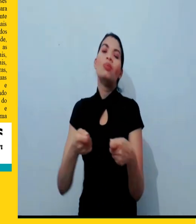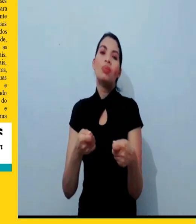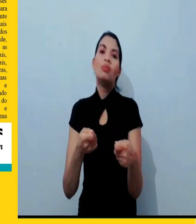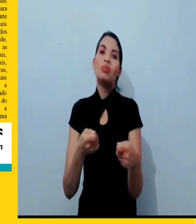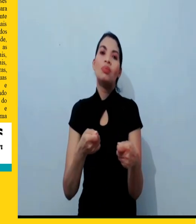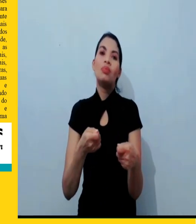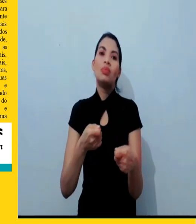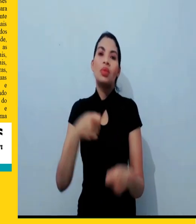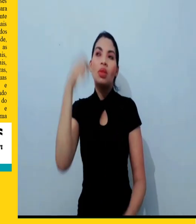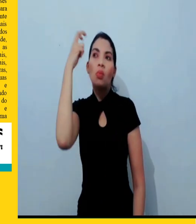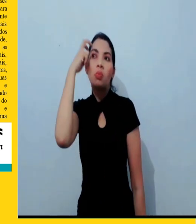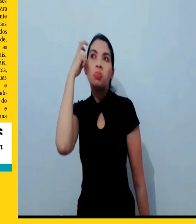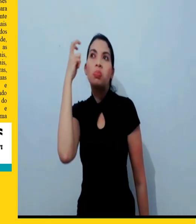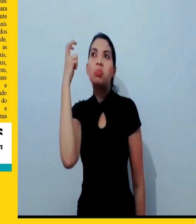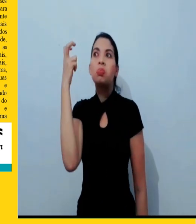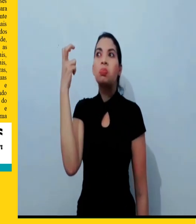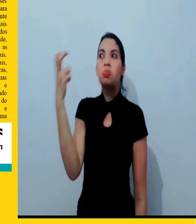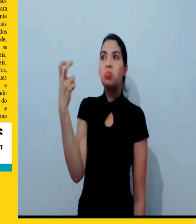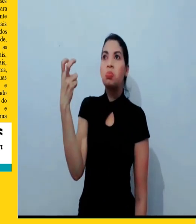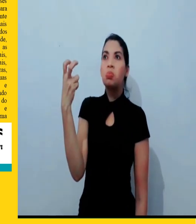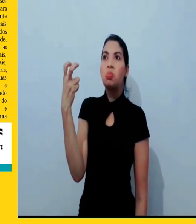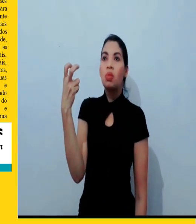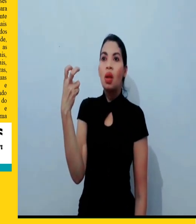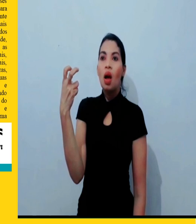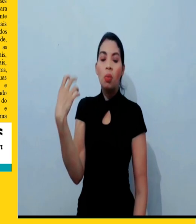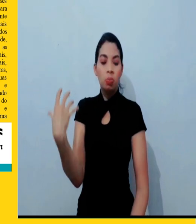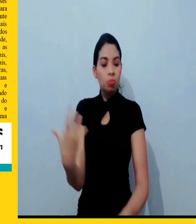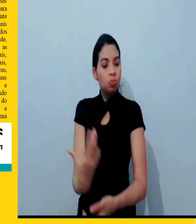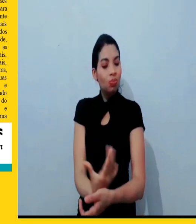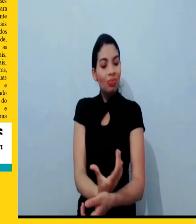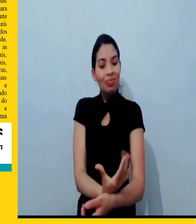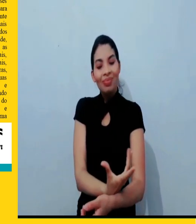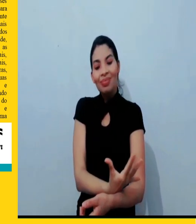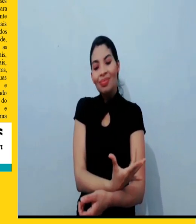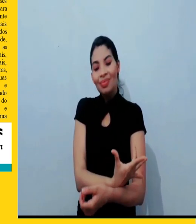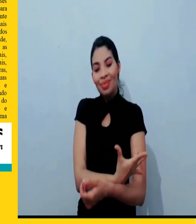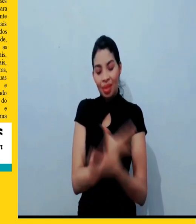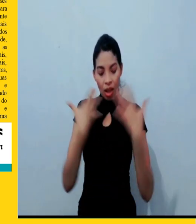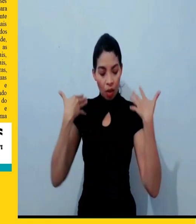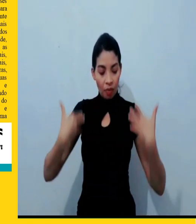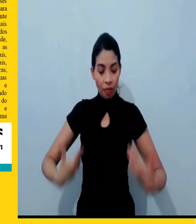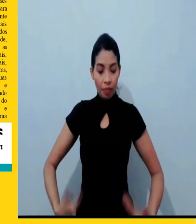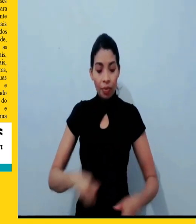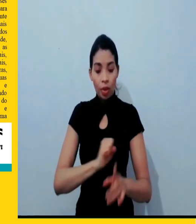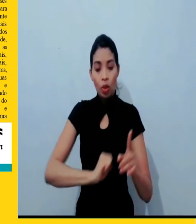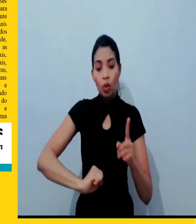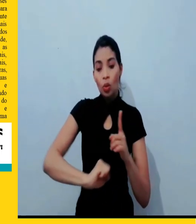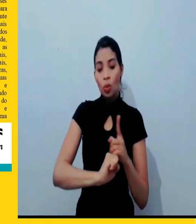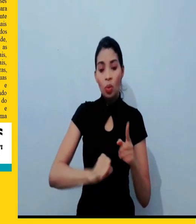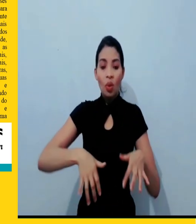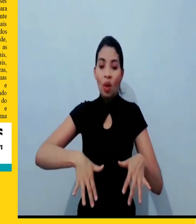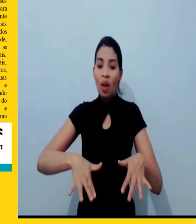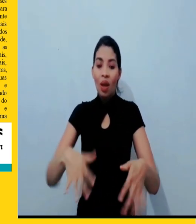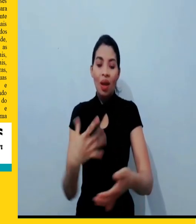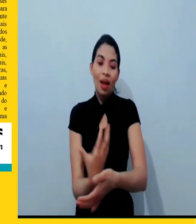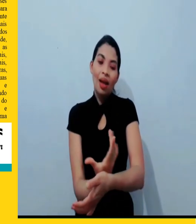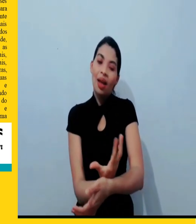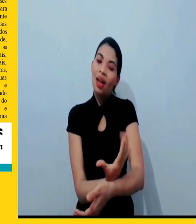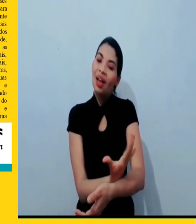enfrentar as diferenças cognitivas, sensoriais, físicas,